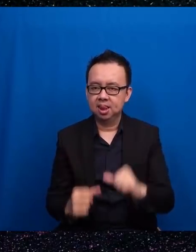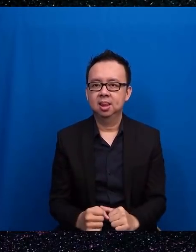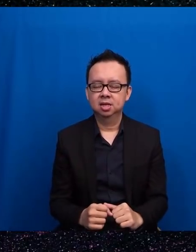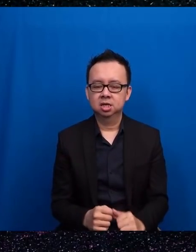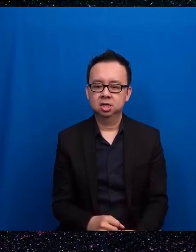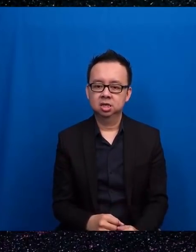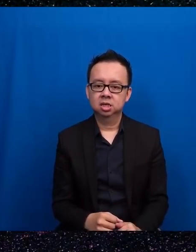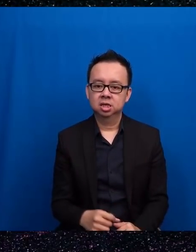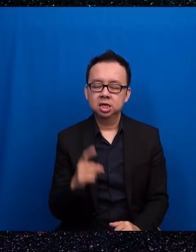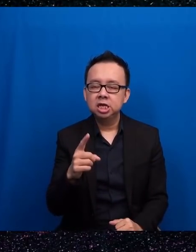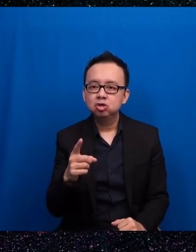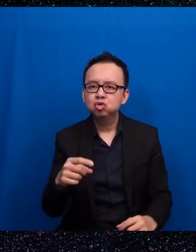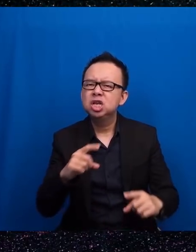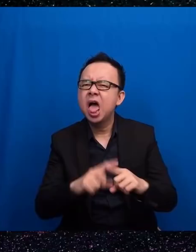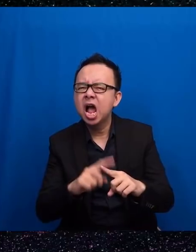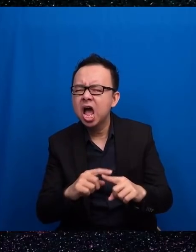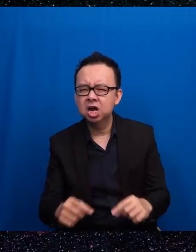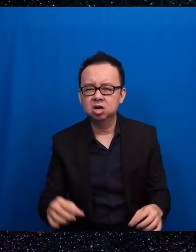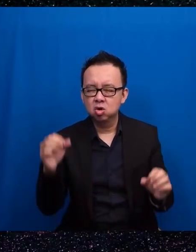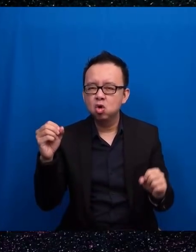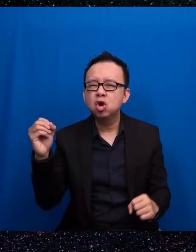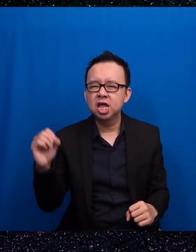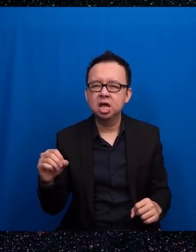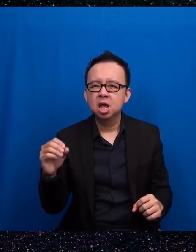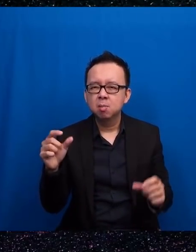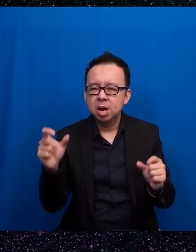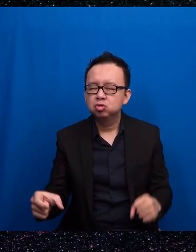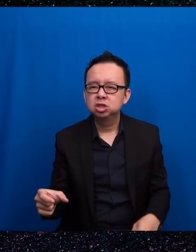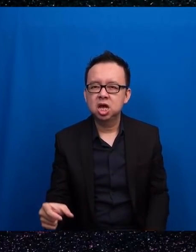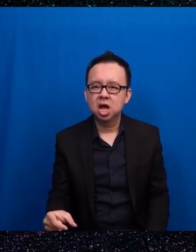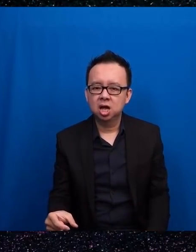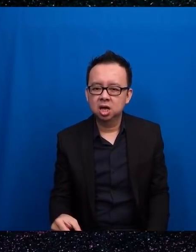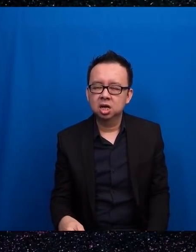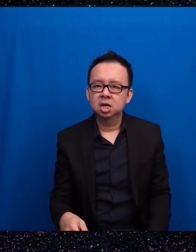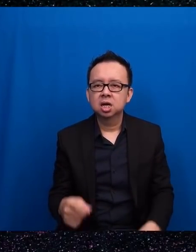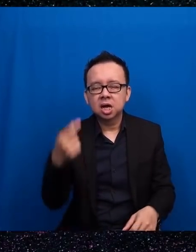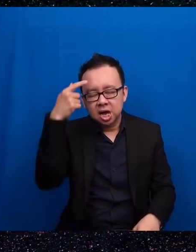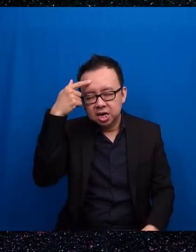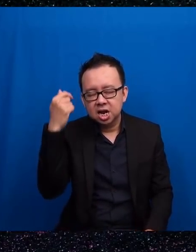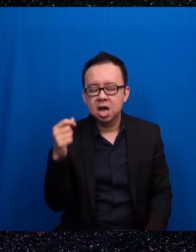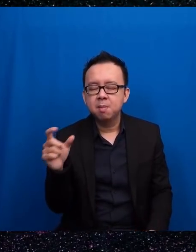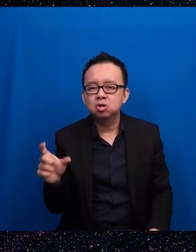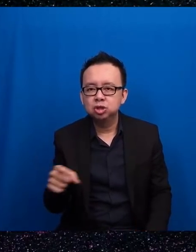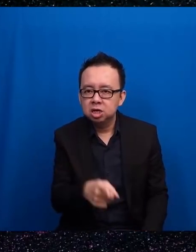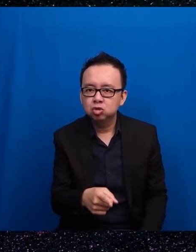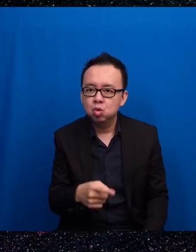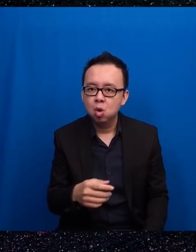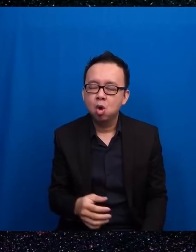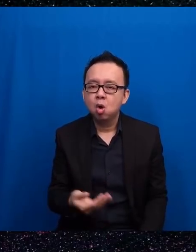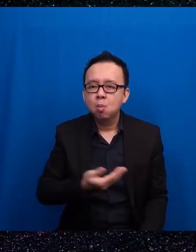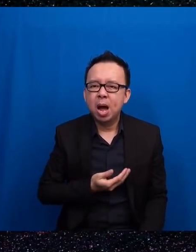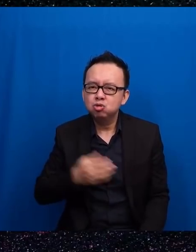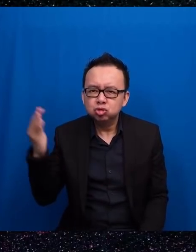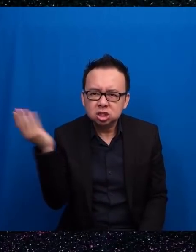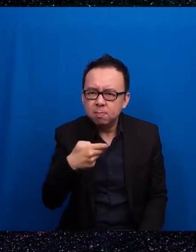manusia sepanjang zaman. Mengapa? Karena manusia tergesa-gesa. Semua orang